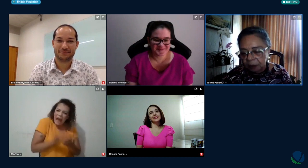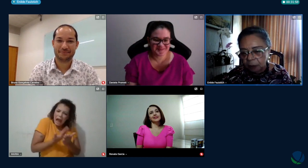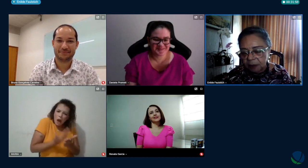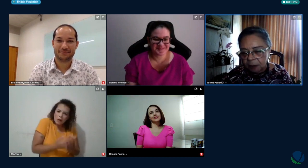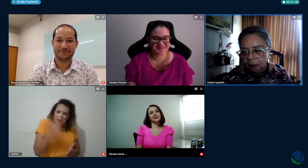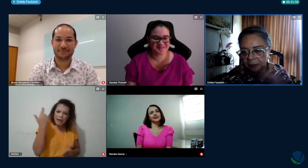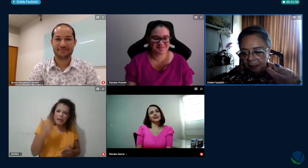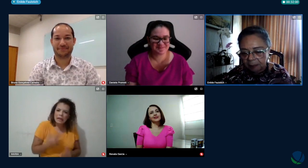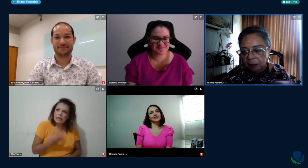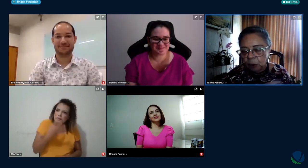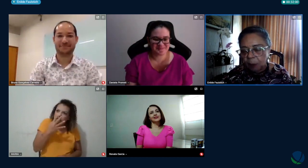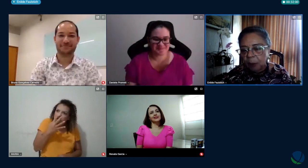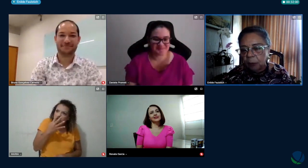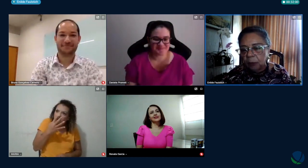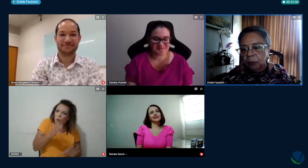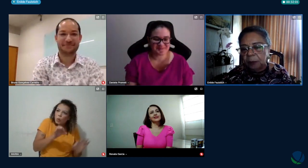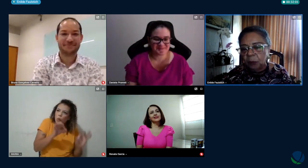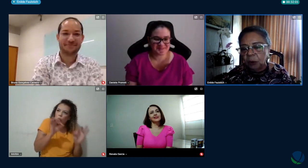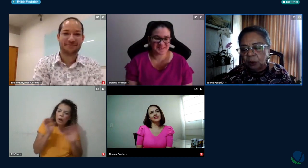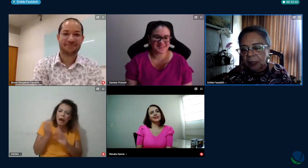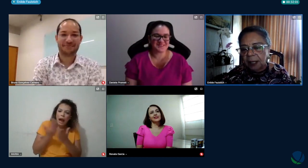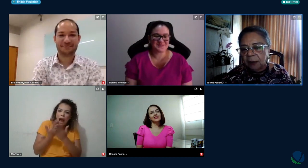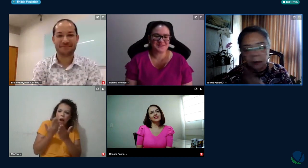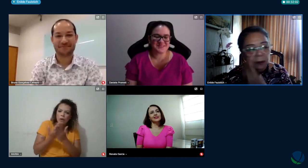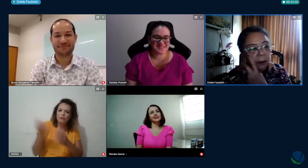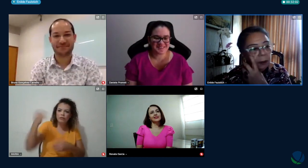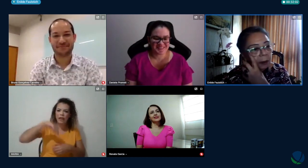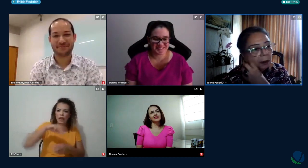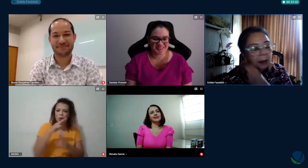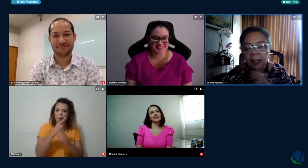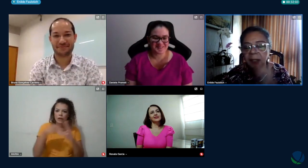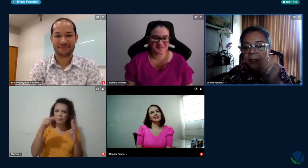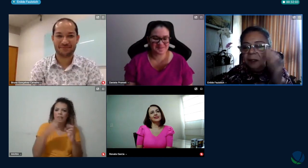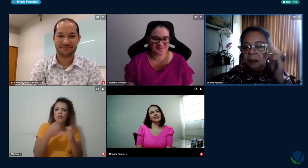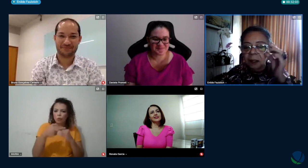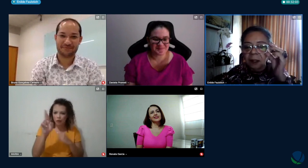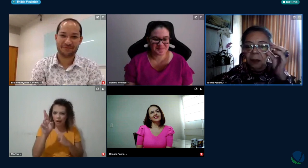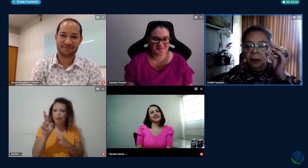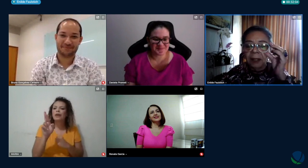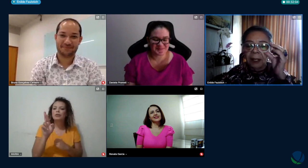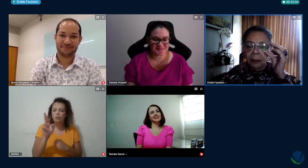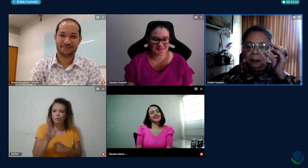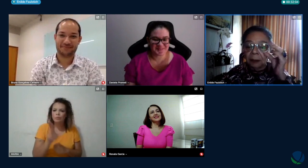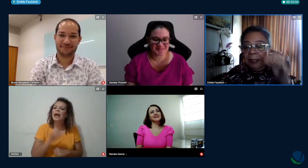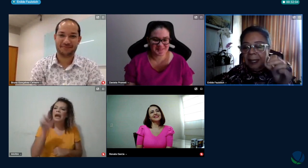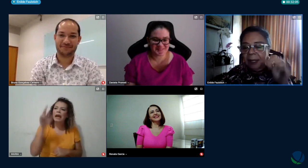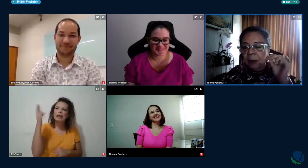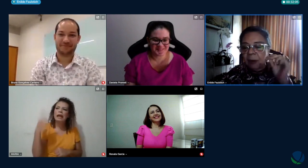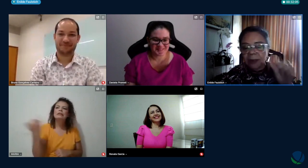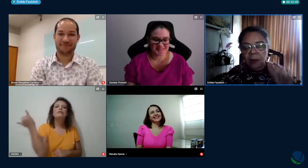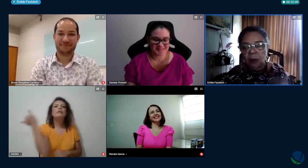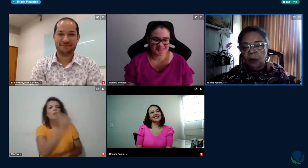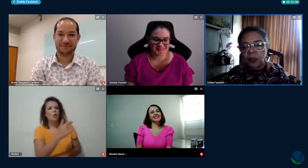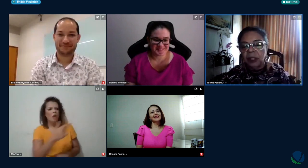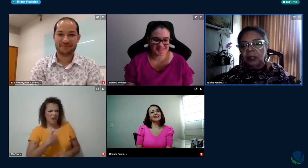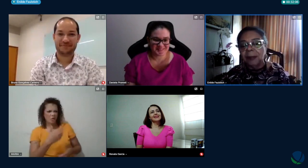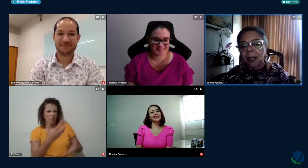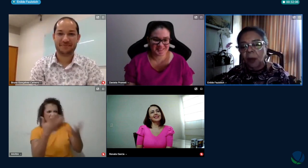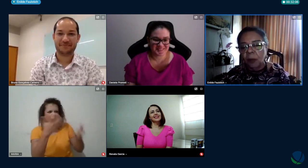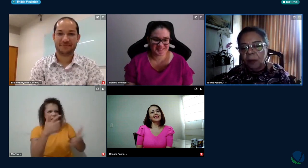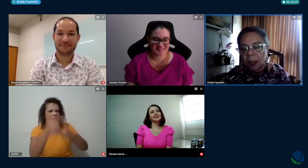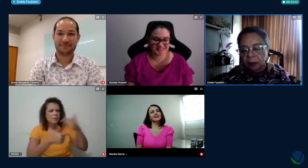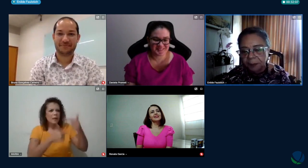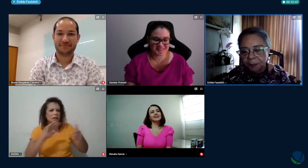na pós-graduação, quando ela entrou para o doutorado, ela disse, eu quero trabalhar com a terminologia